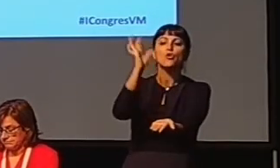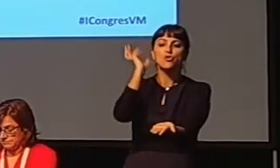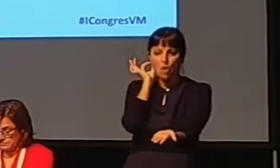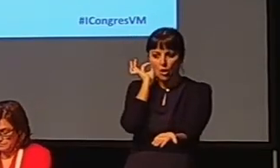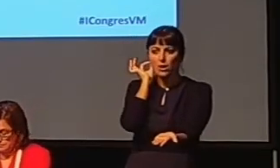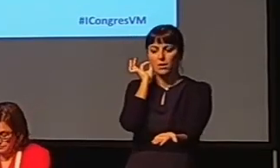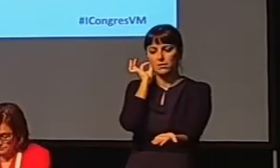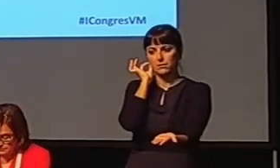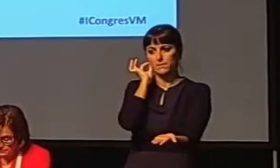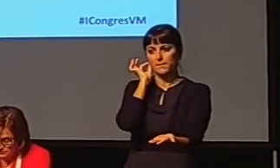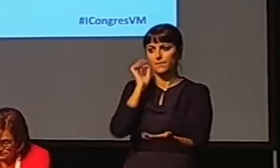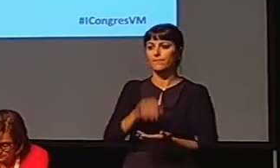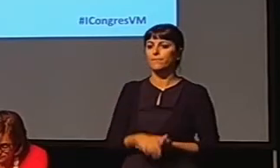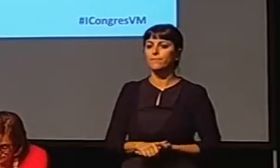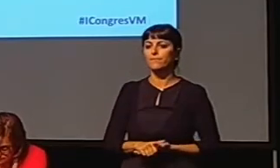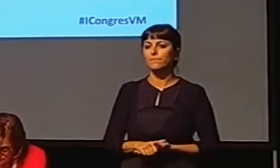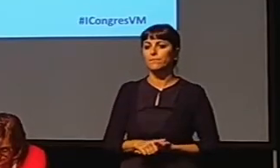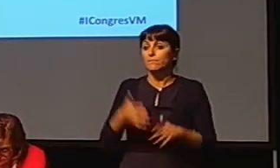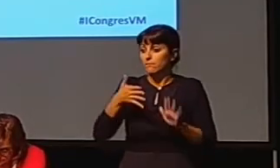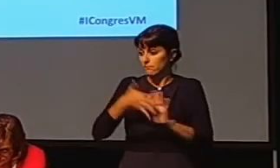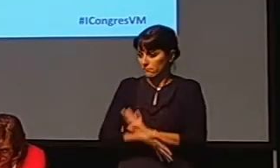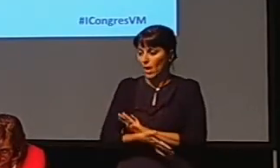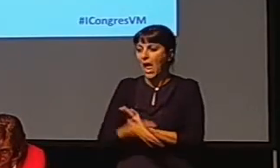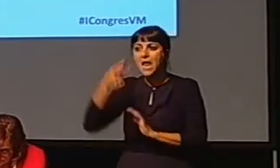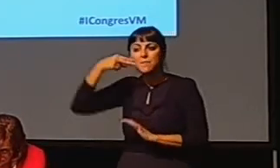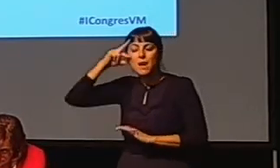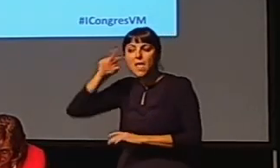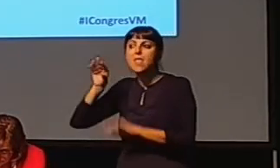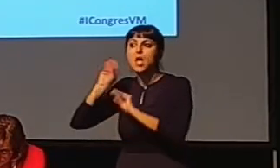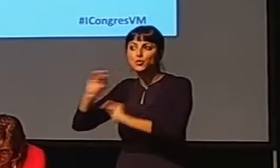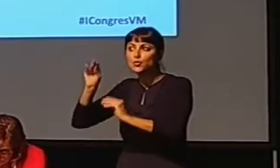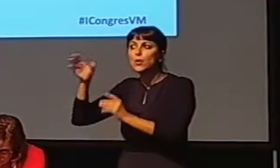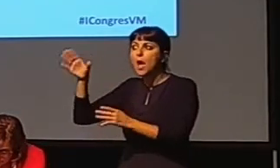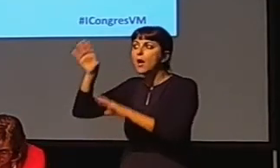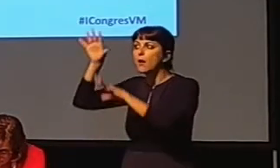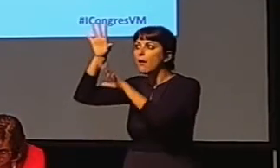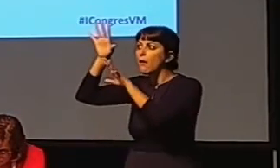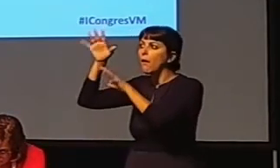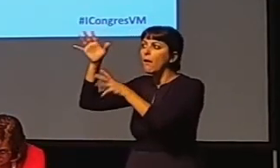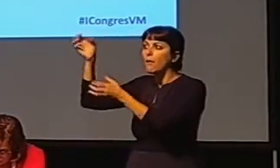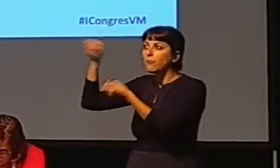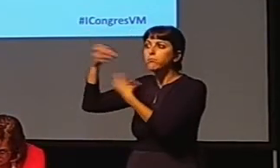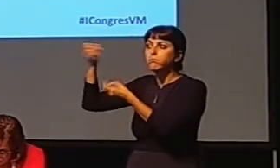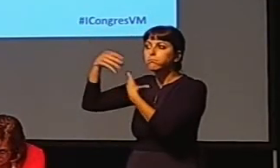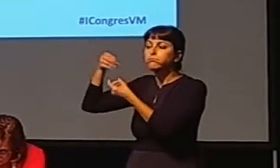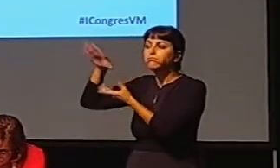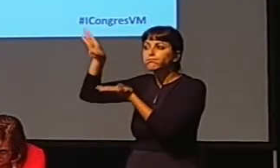absolutament relatada en moltes de nosaltres. I significa que és